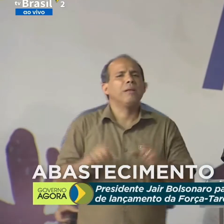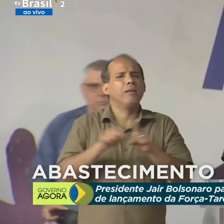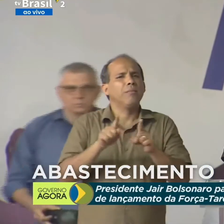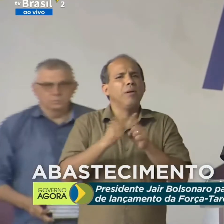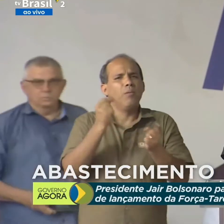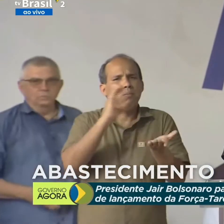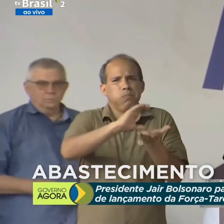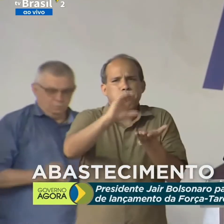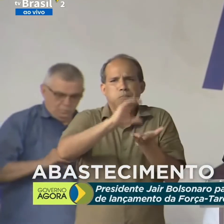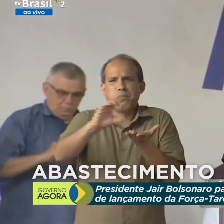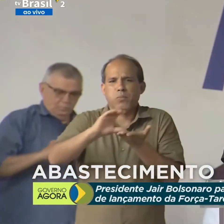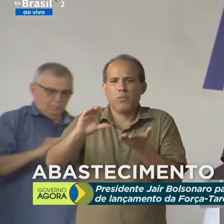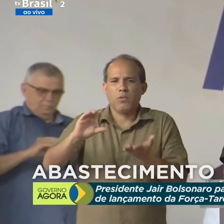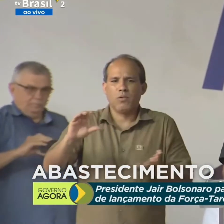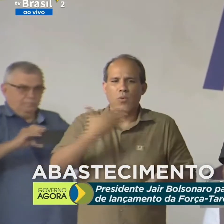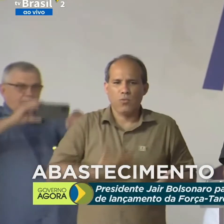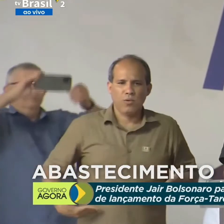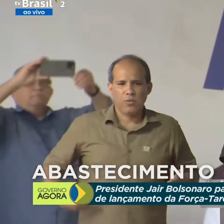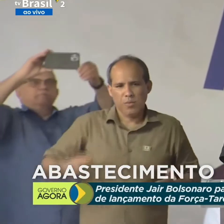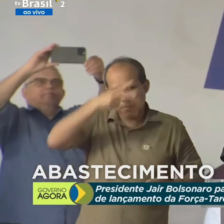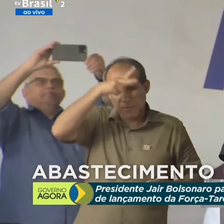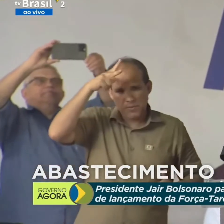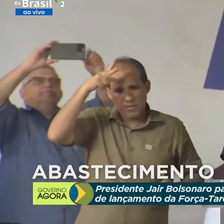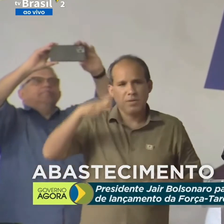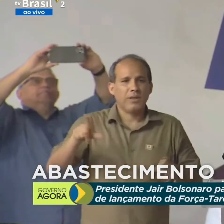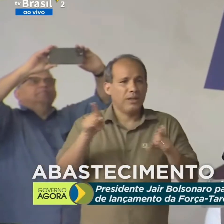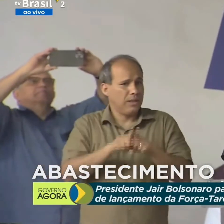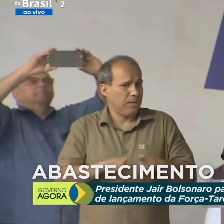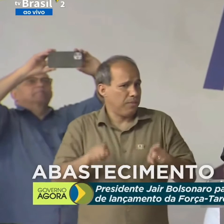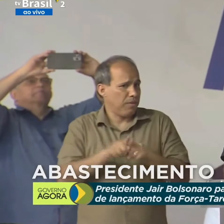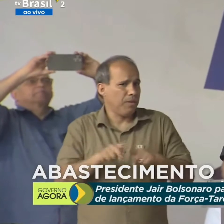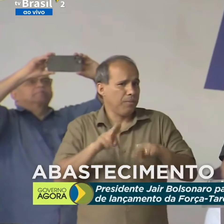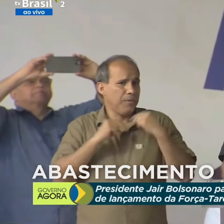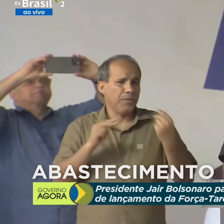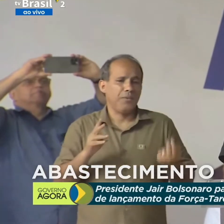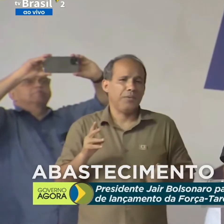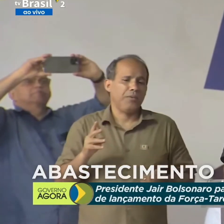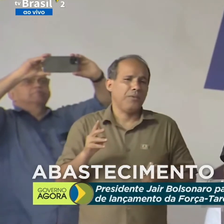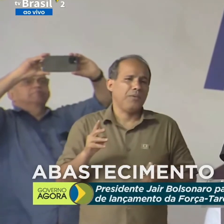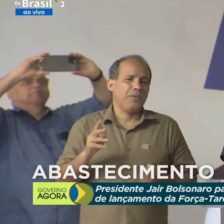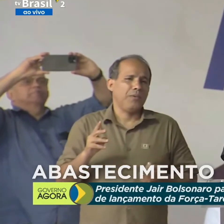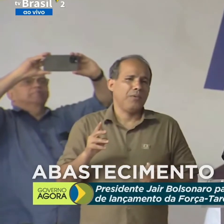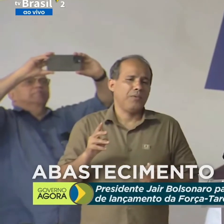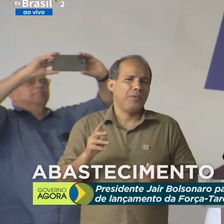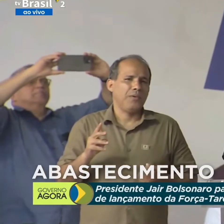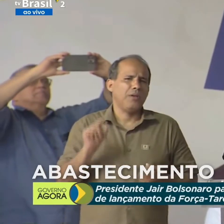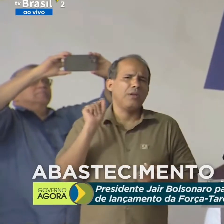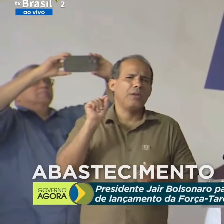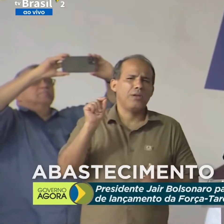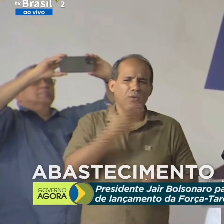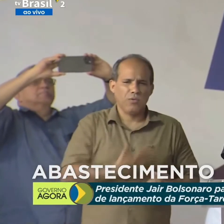Destinamos recursos a governadores e prefeitos. Tanto é que se desconhece quem,